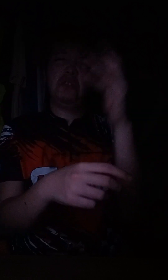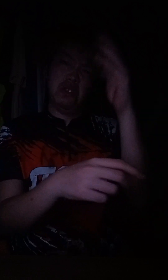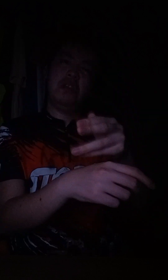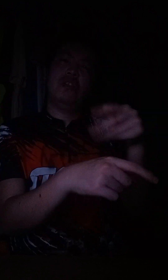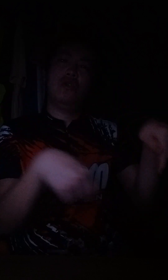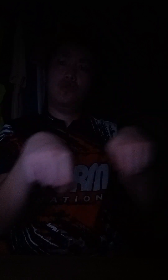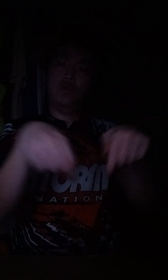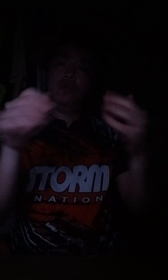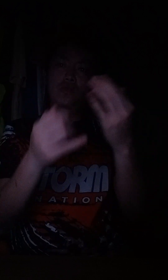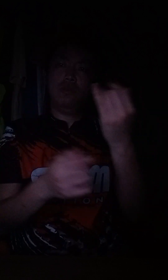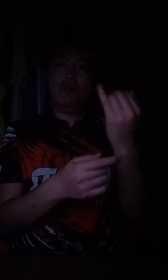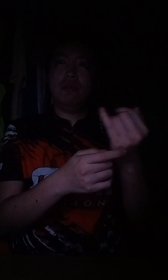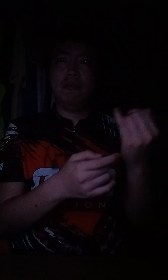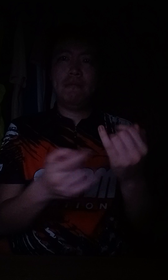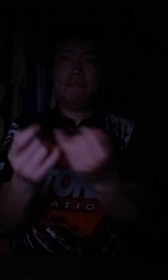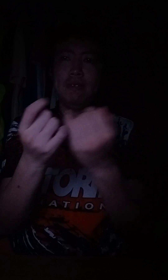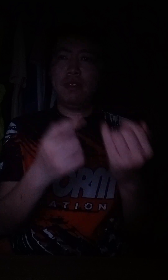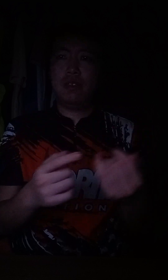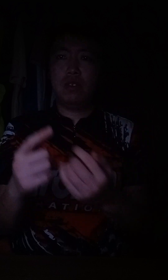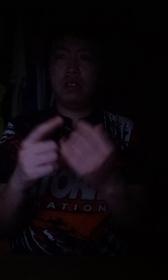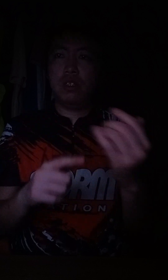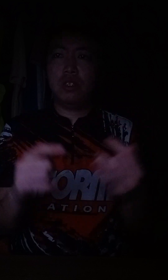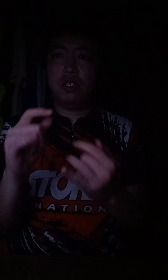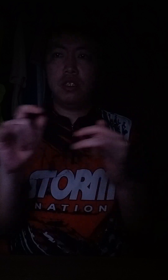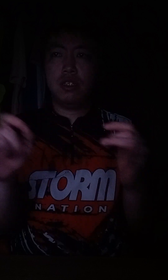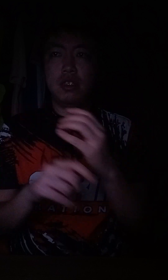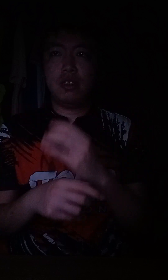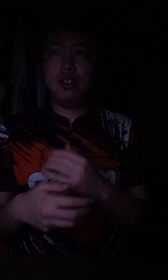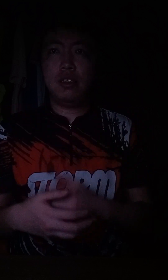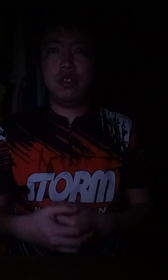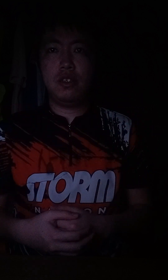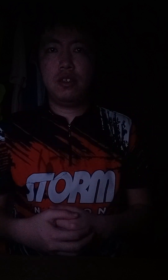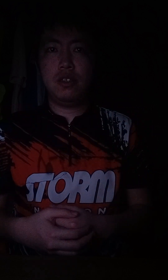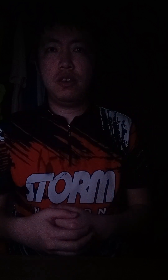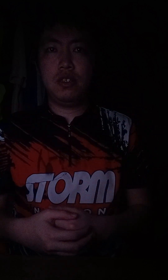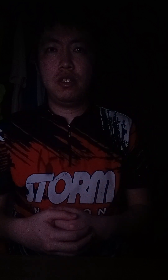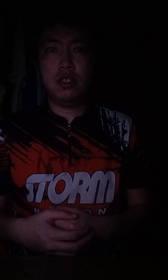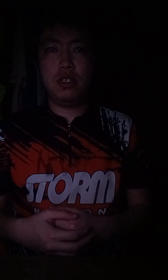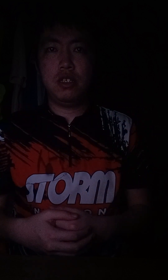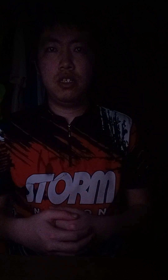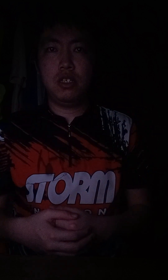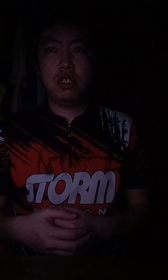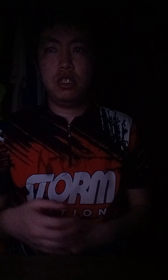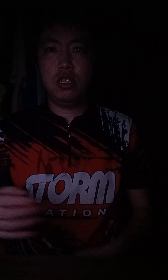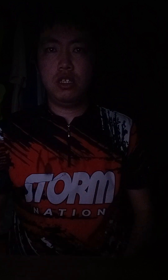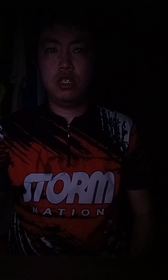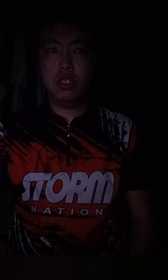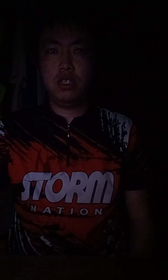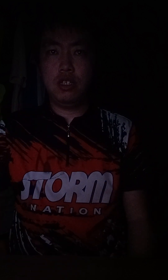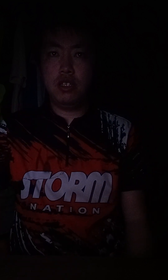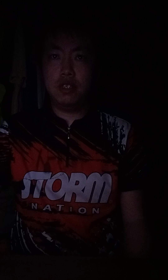난 것으로 보고 정확한 경위를 조사하고 있습니다. YTN 이상군입니다.